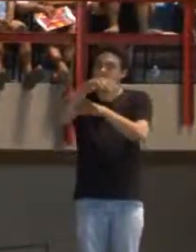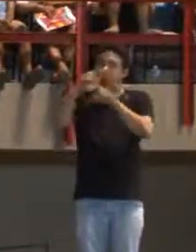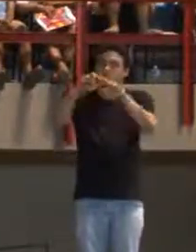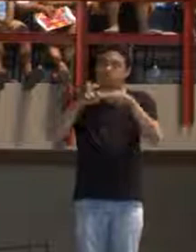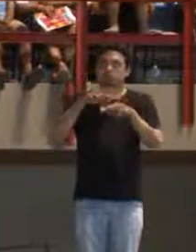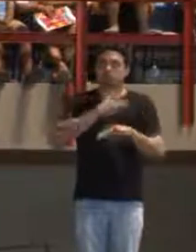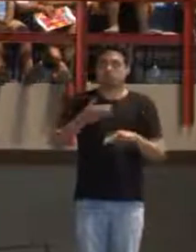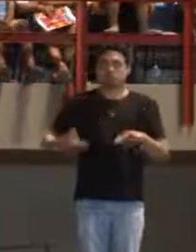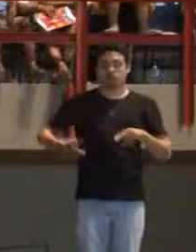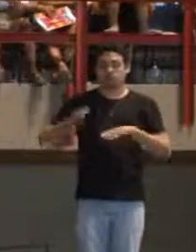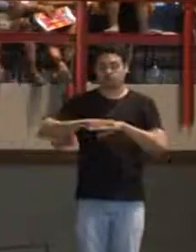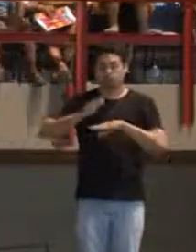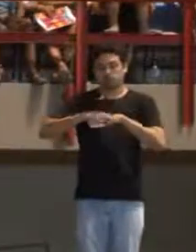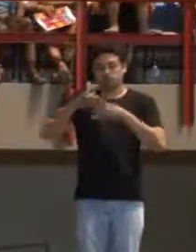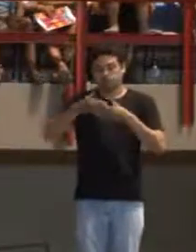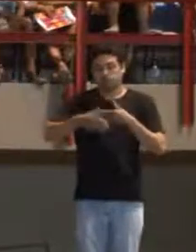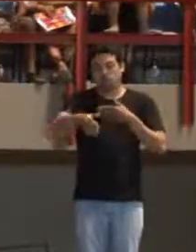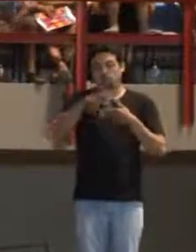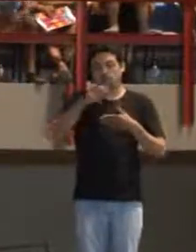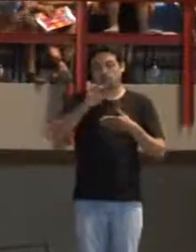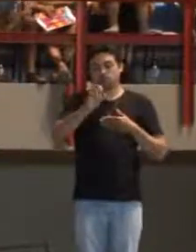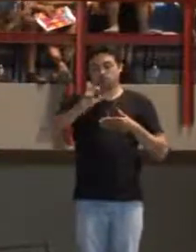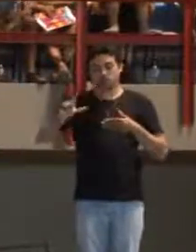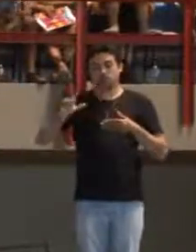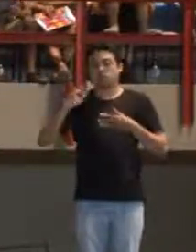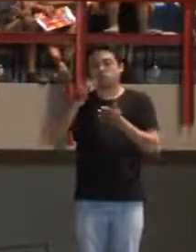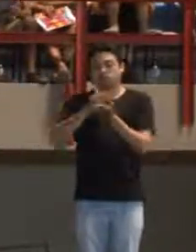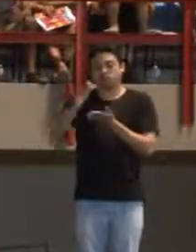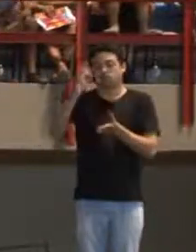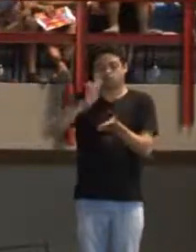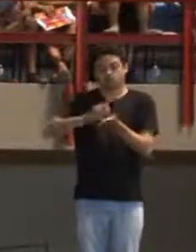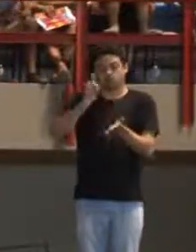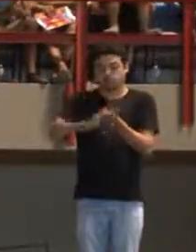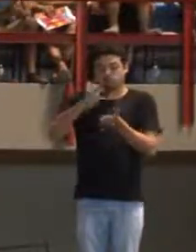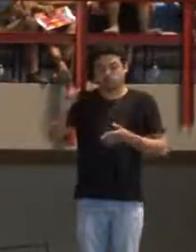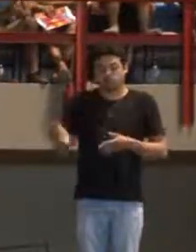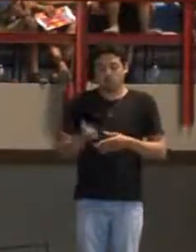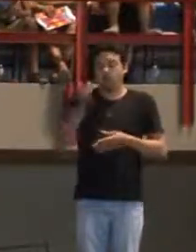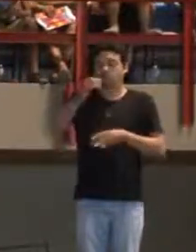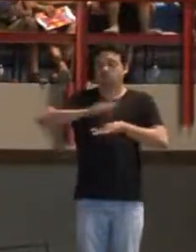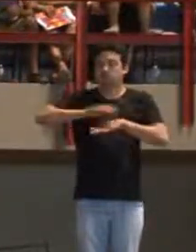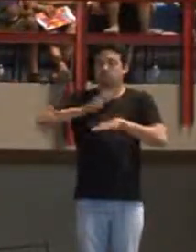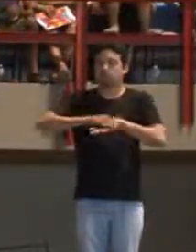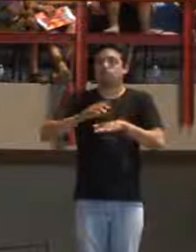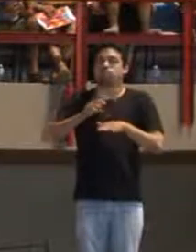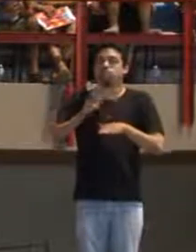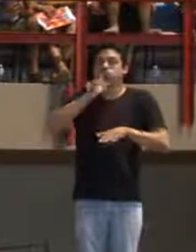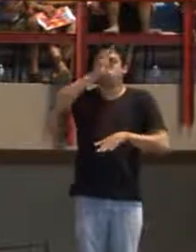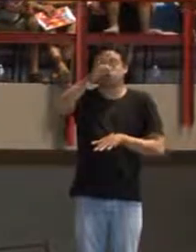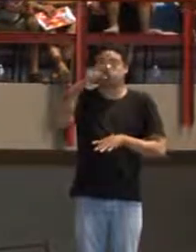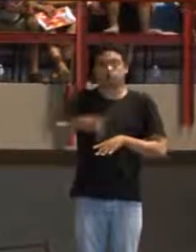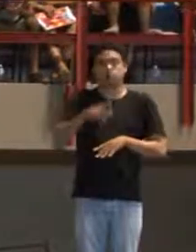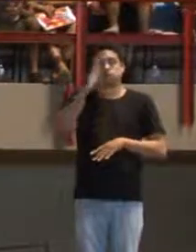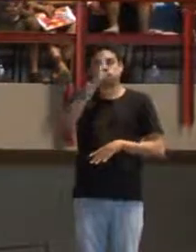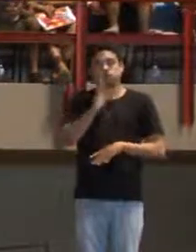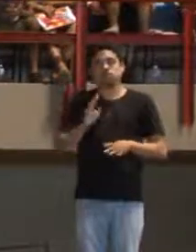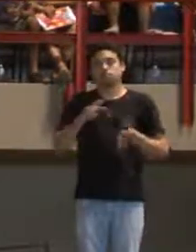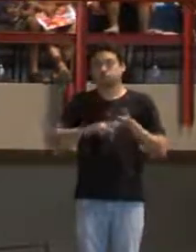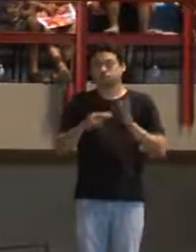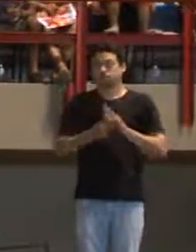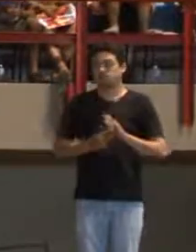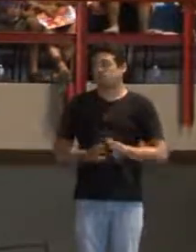está colocando para que o petróleo do pré-sal comece realmente a ser explorado de forma expressiva e